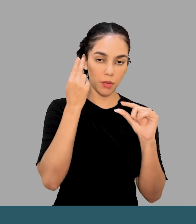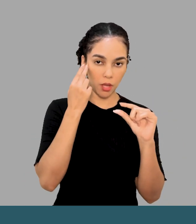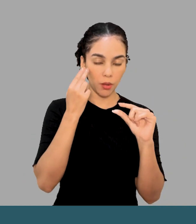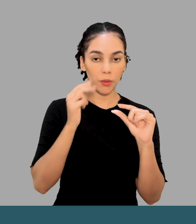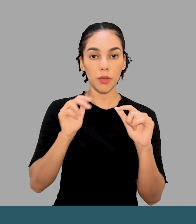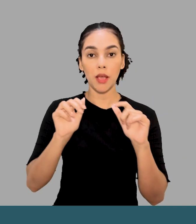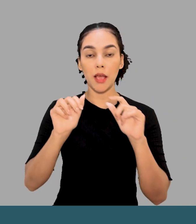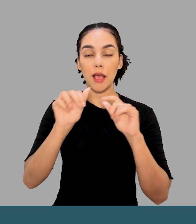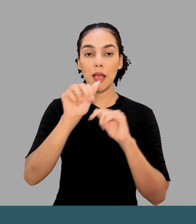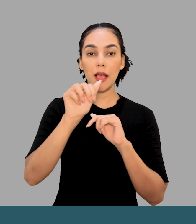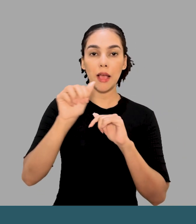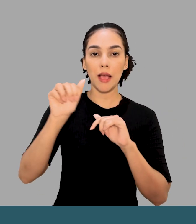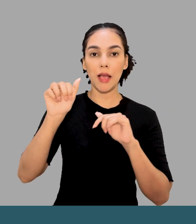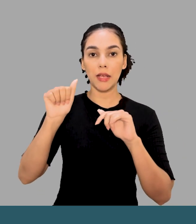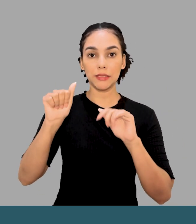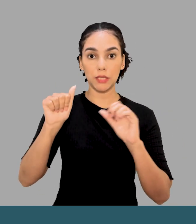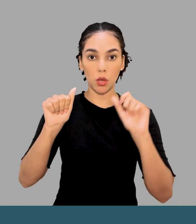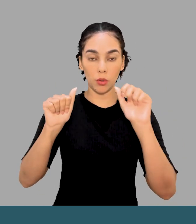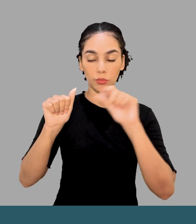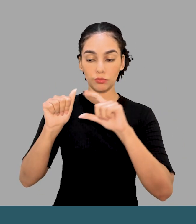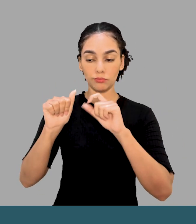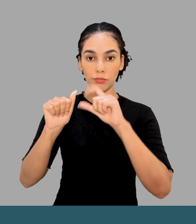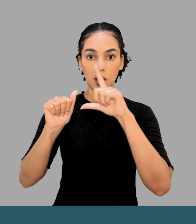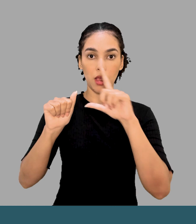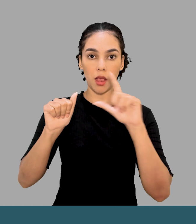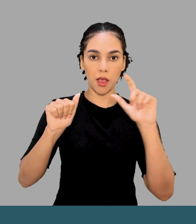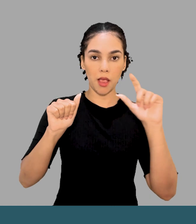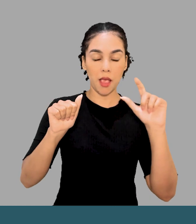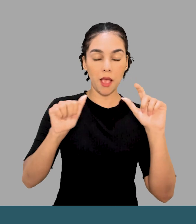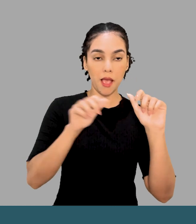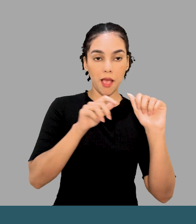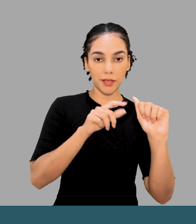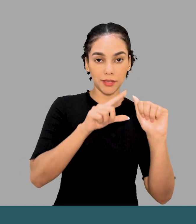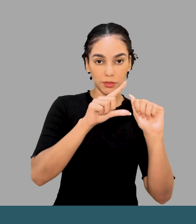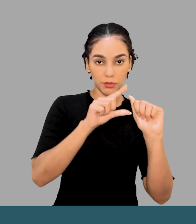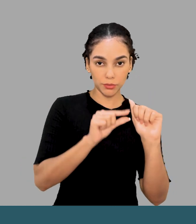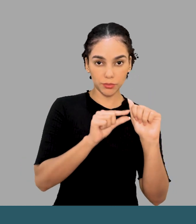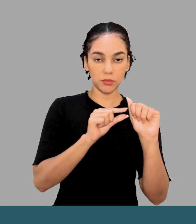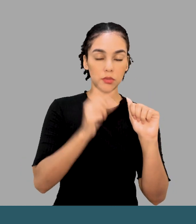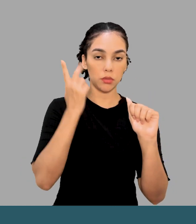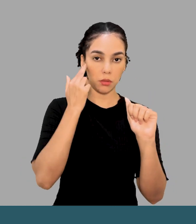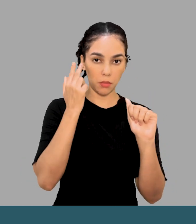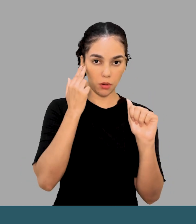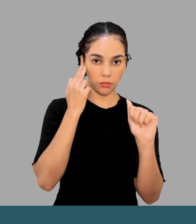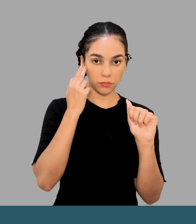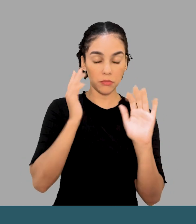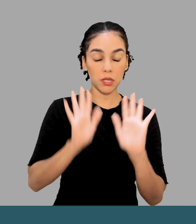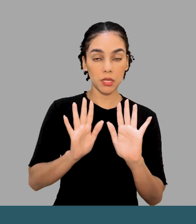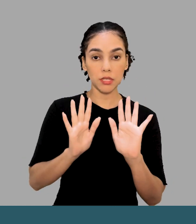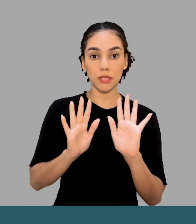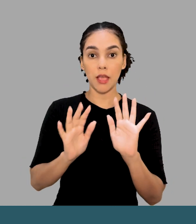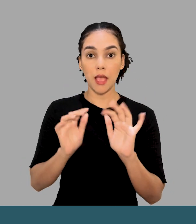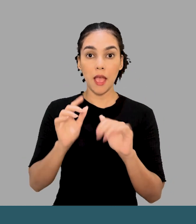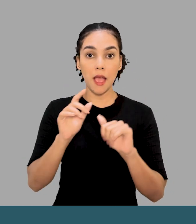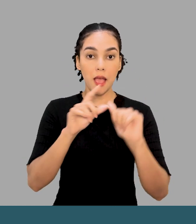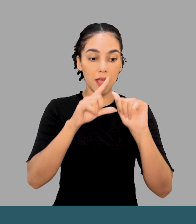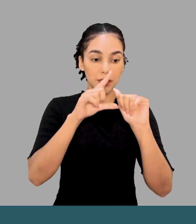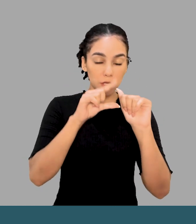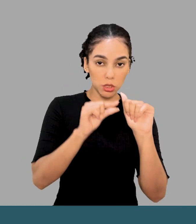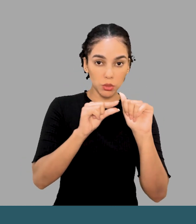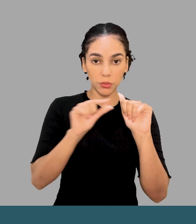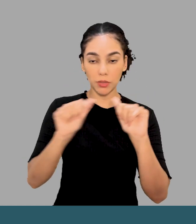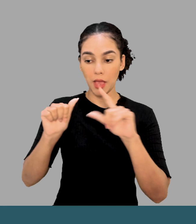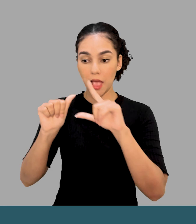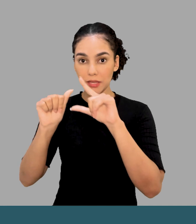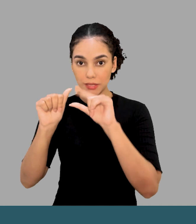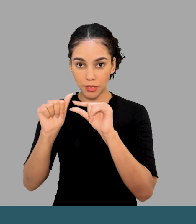normal. Azinho do papai e azão da mamãe, normal. Azinho do papai e azinho da mamãe é o problema. É uma doença recessiva. Aí tem